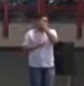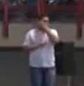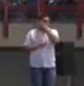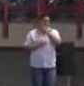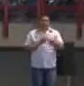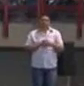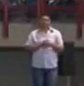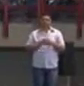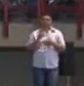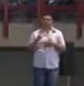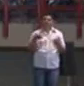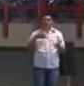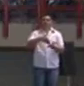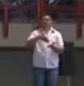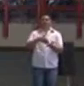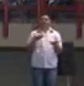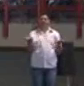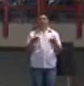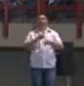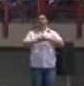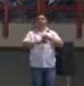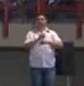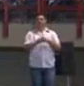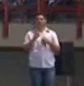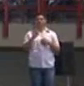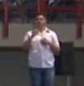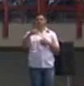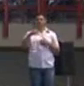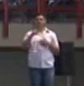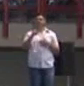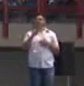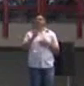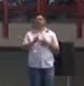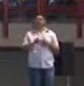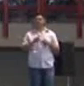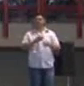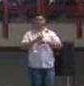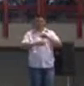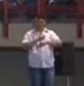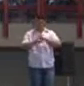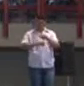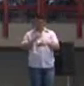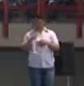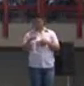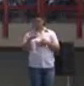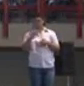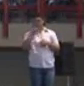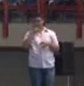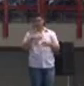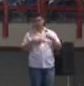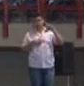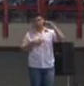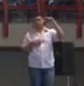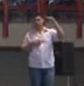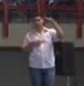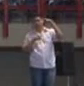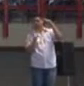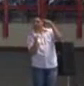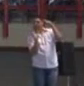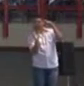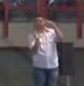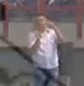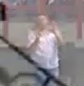que significa tangente de um ângulo. O que é a tangente? É você pegar o cateto oposto e dividir pelo cateto